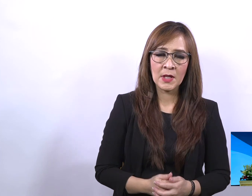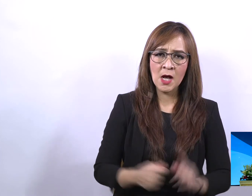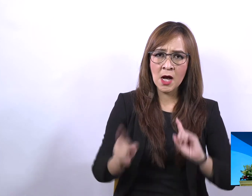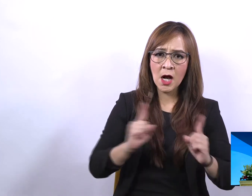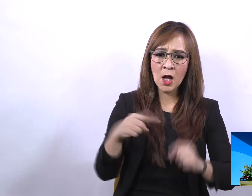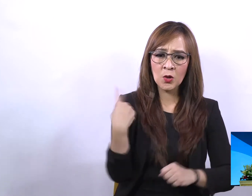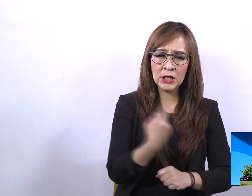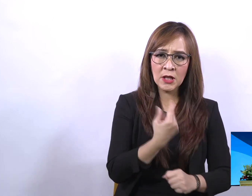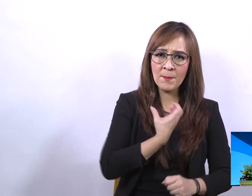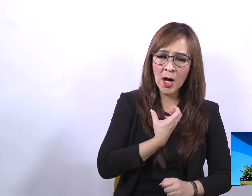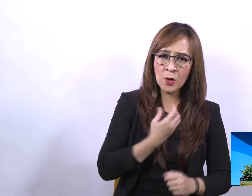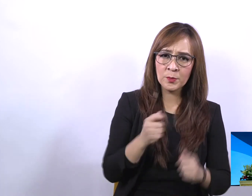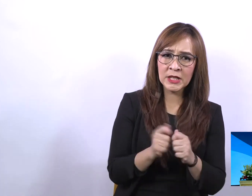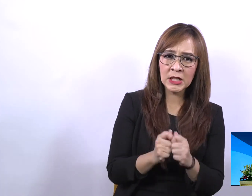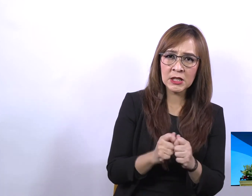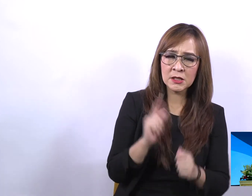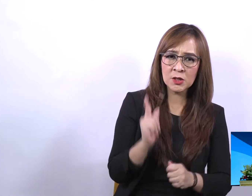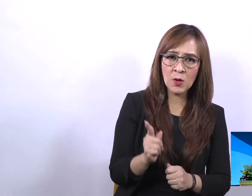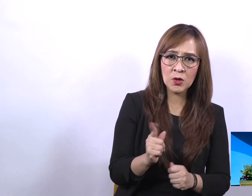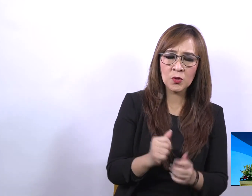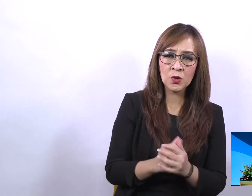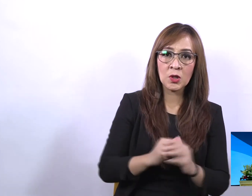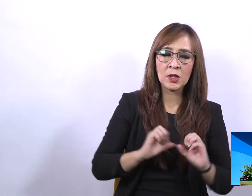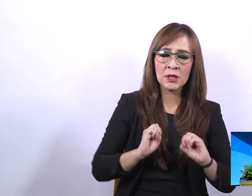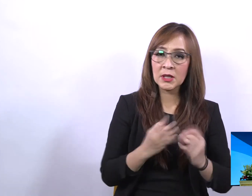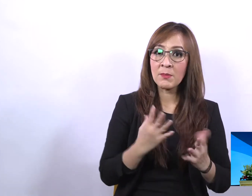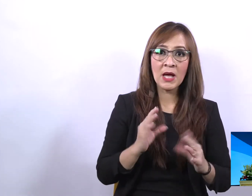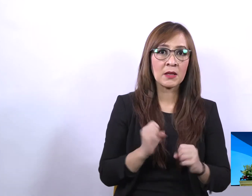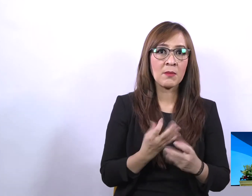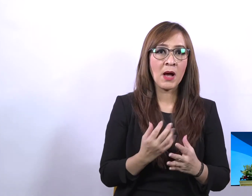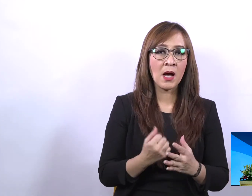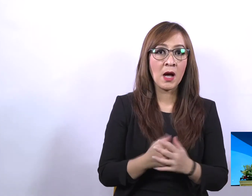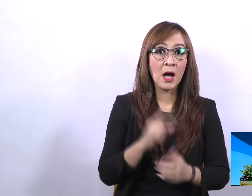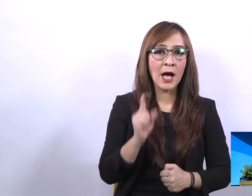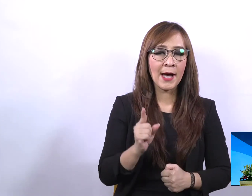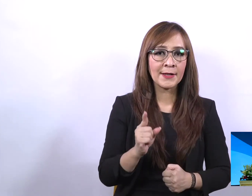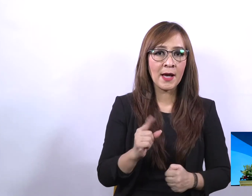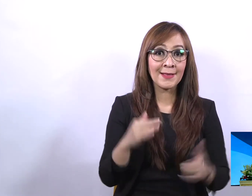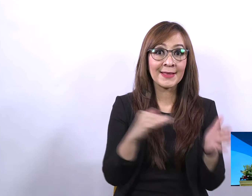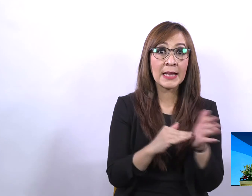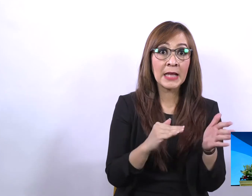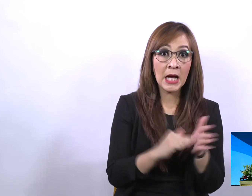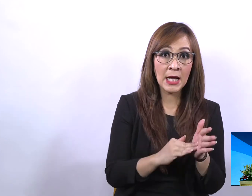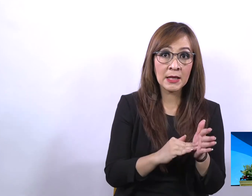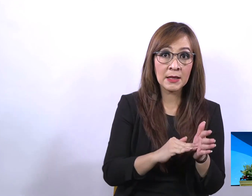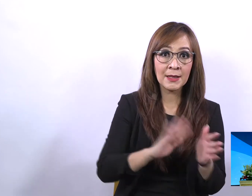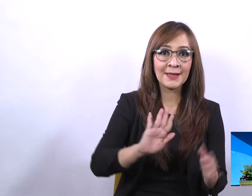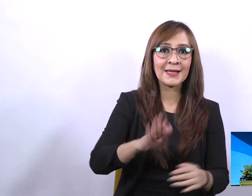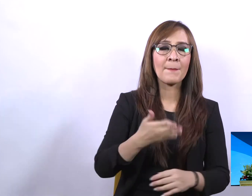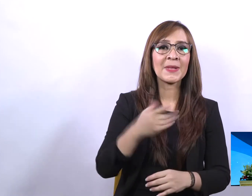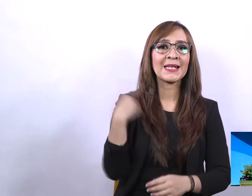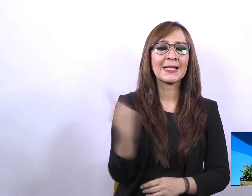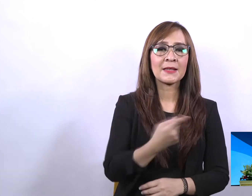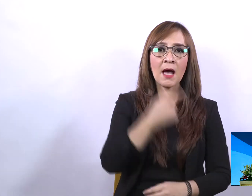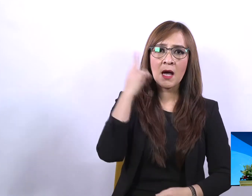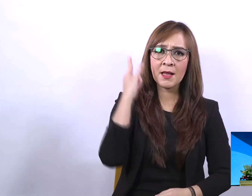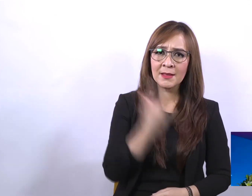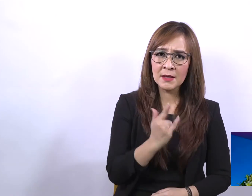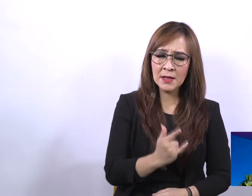pekerjaan mau berbuat sesuatu untuk menjangkau jiwa-jiwa berarti selama kuhidup tantangan apapun aku tetap akan melayani